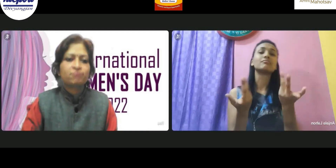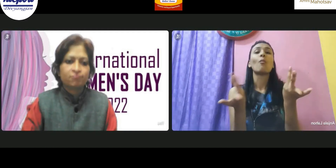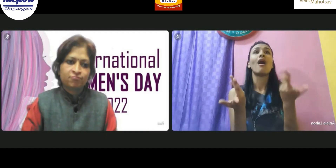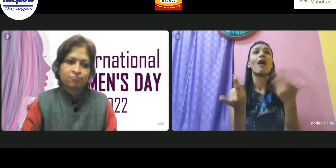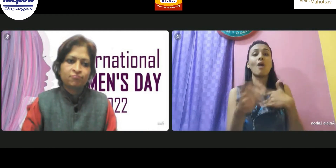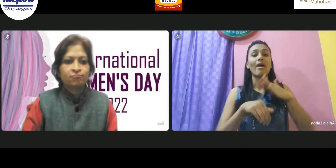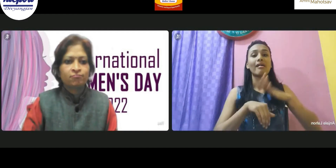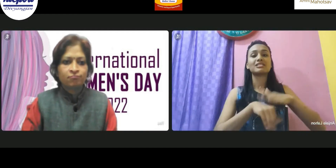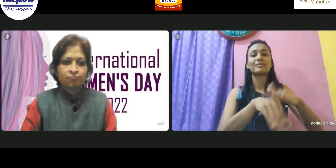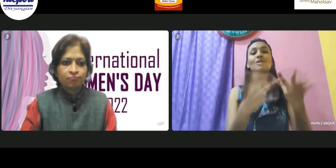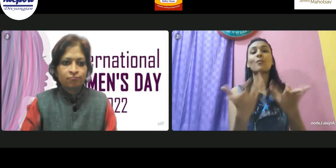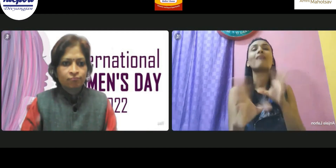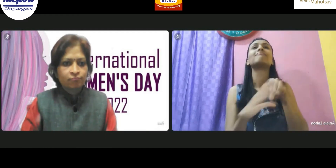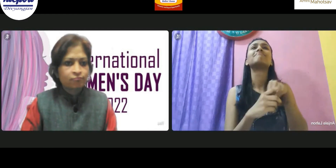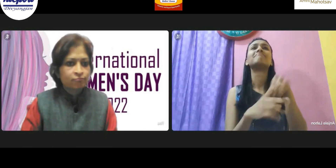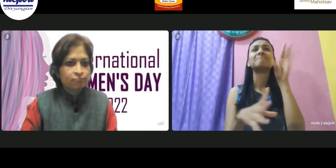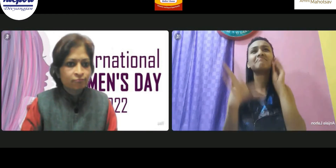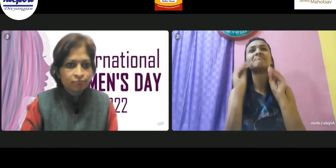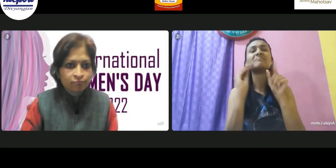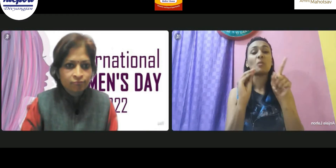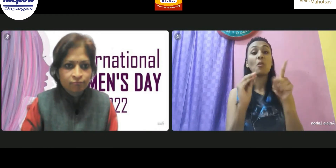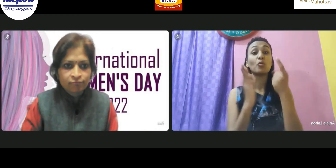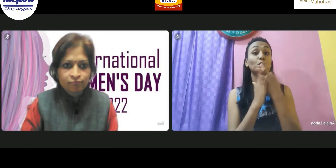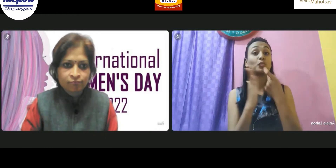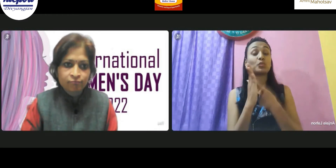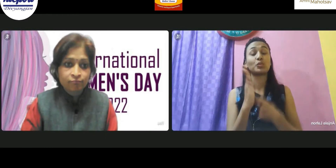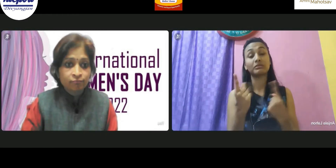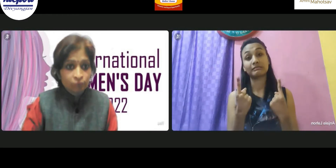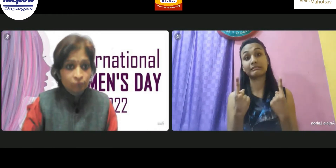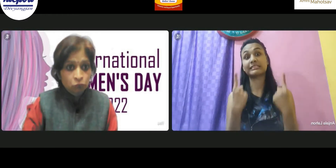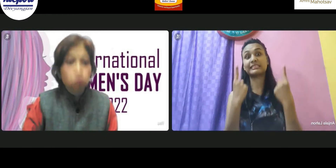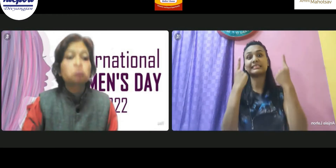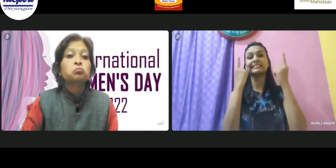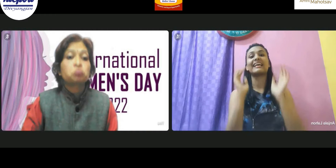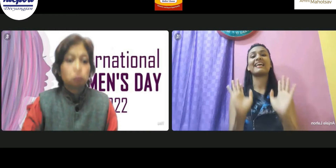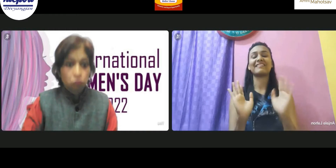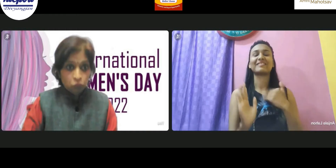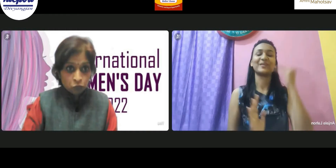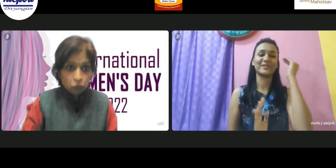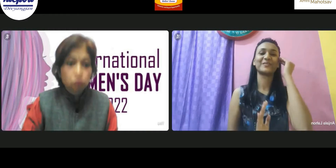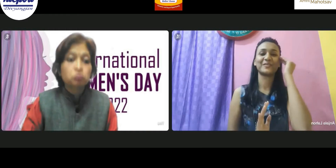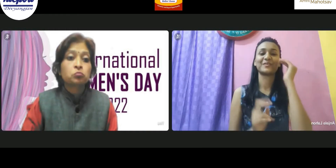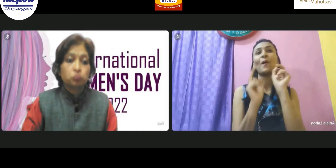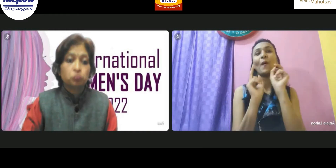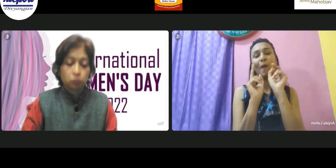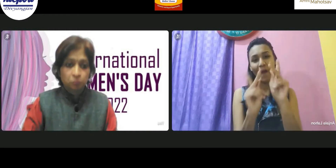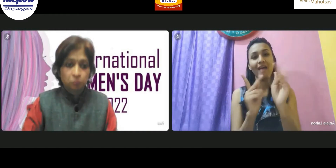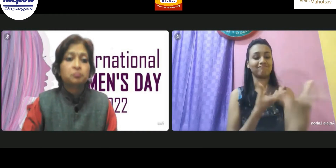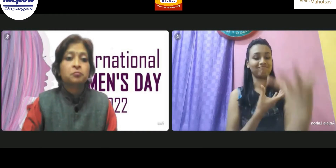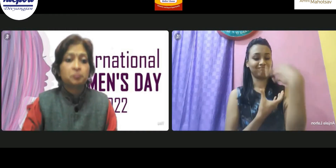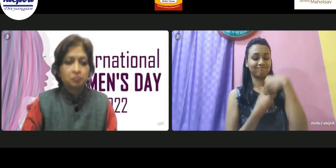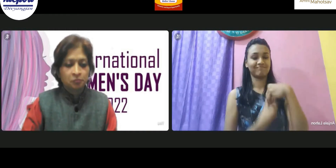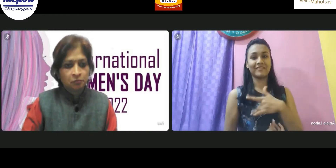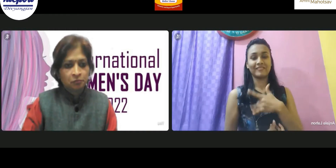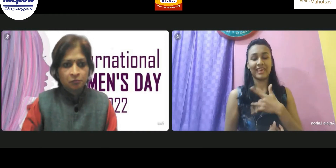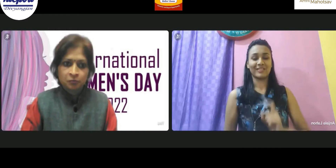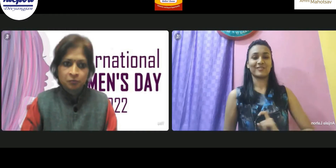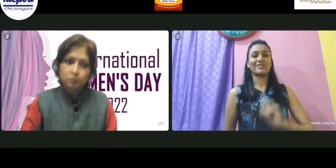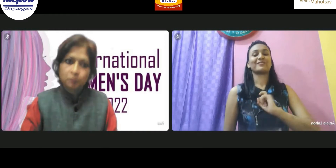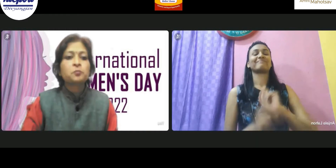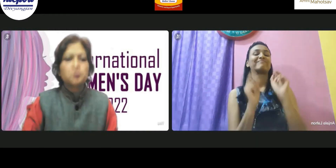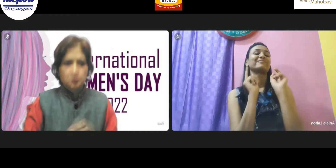आप कैसे बातचीत कर पाएंगे, तो इसीलिए आपके लिए यह करना मुश्किल होगा। लेकिन कोई बात नहीं, मैंने वो सारी चीजें वहां से